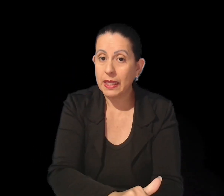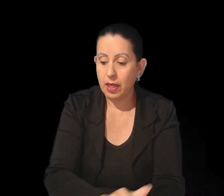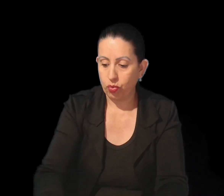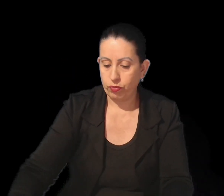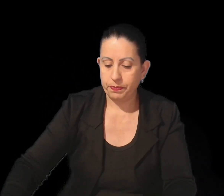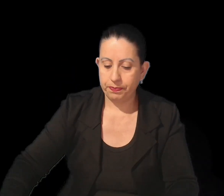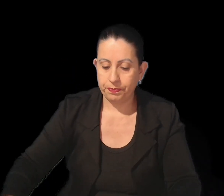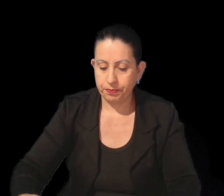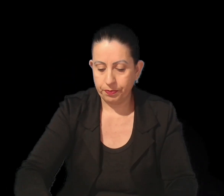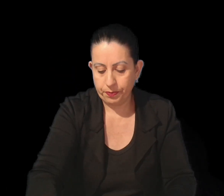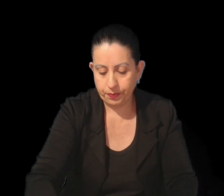perdão.